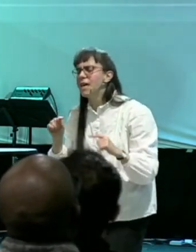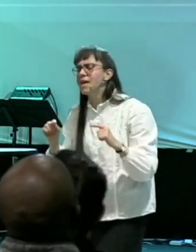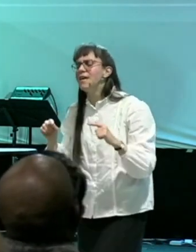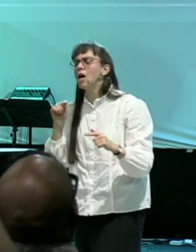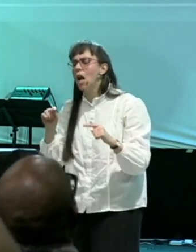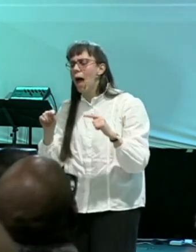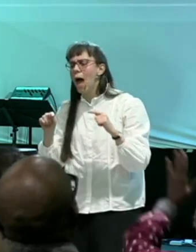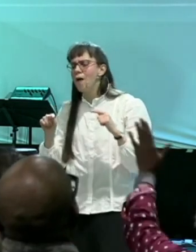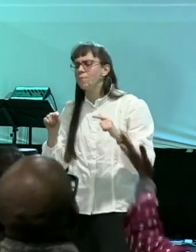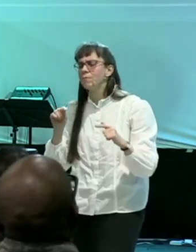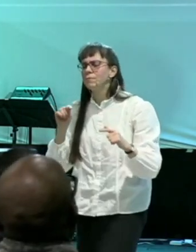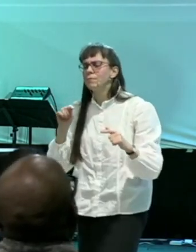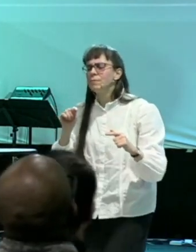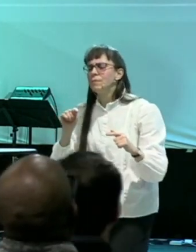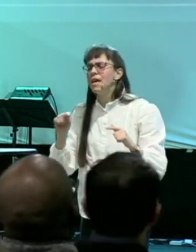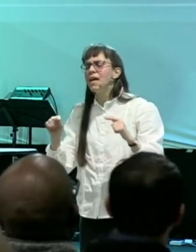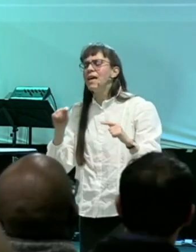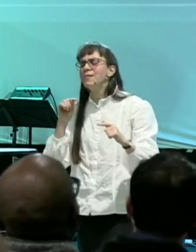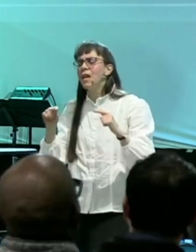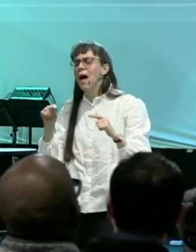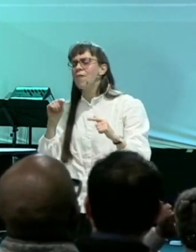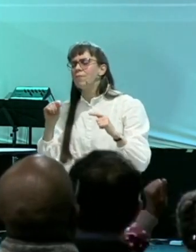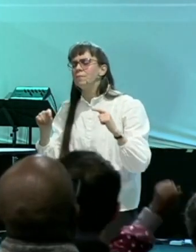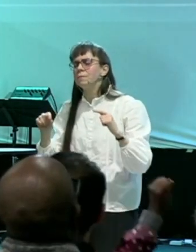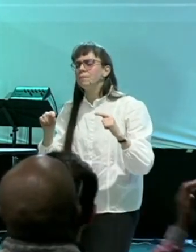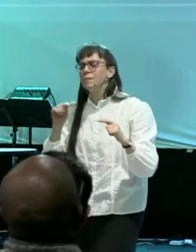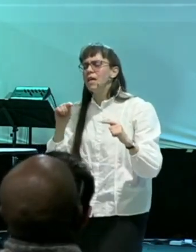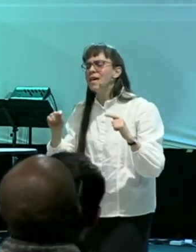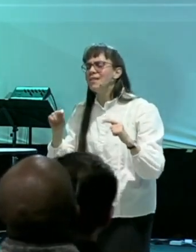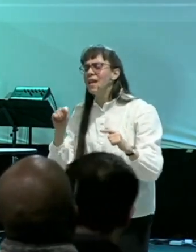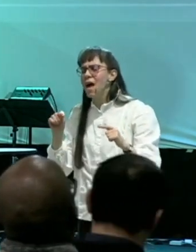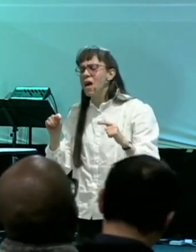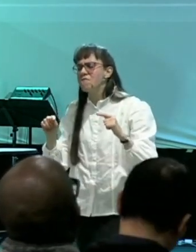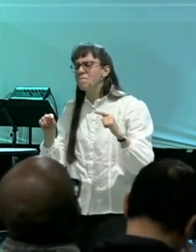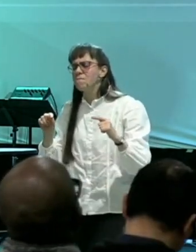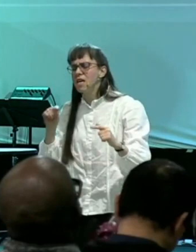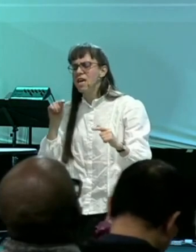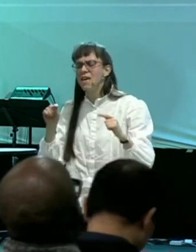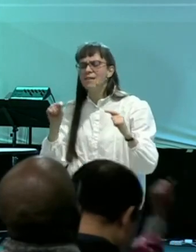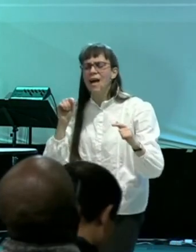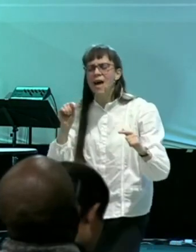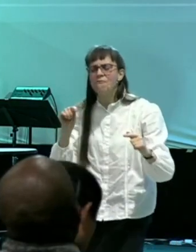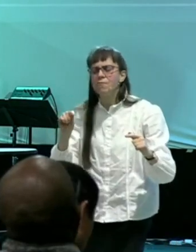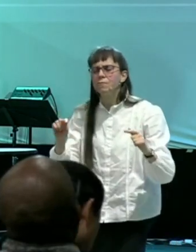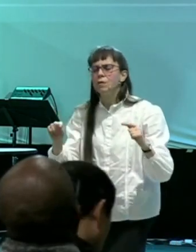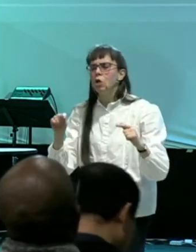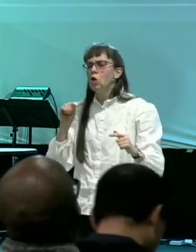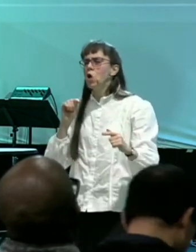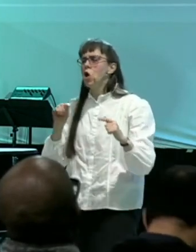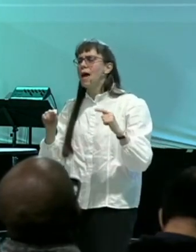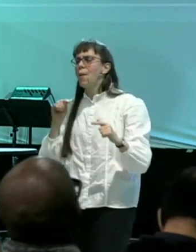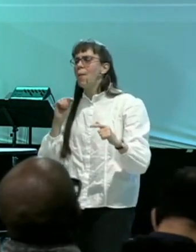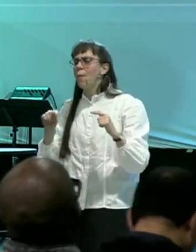vivant. Et s'il y a quelqu'un de vivant dans la salle, il est vivant. Il est vivant. Mon pauvre